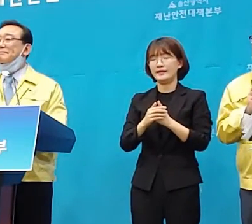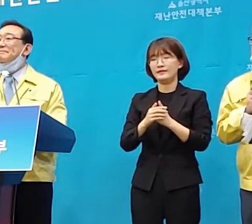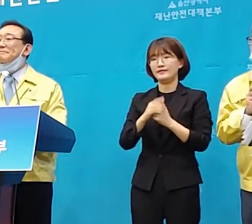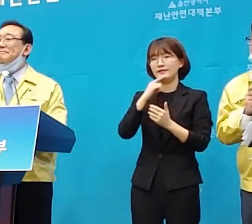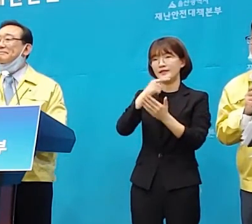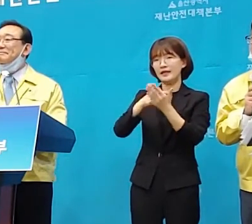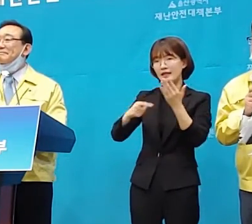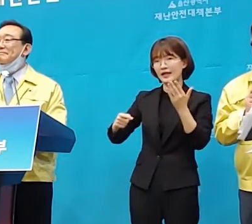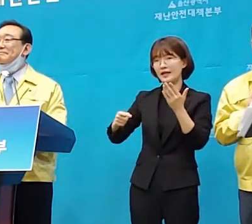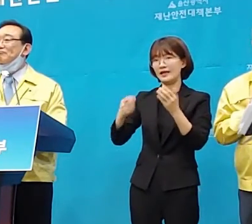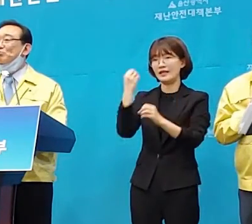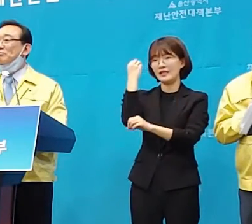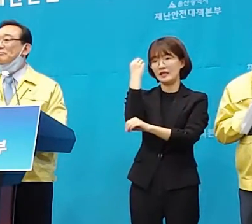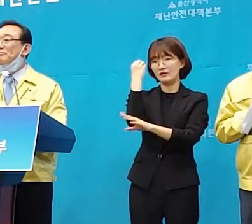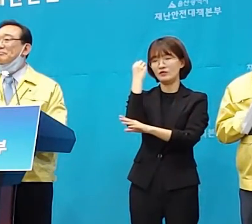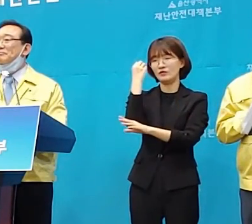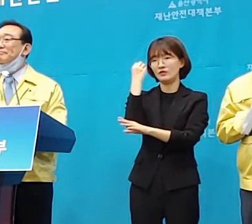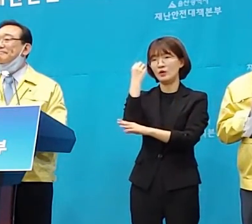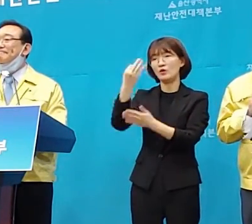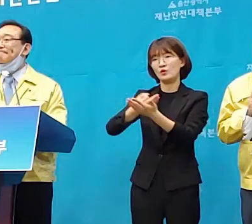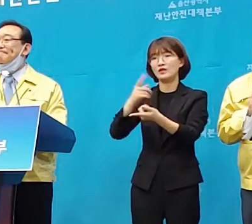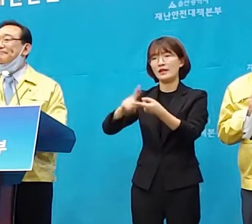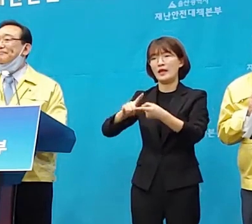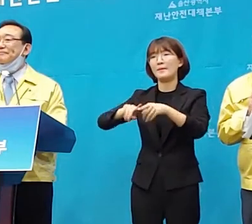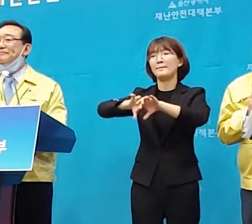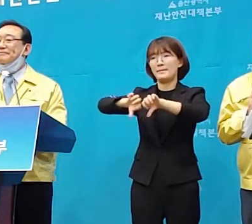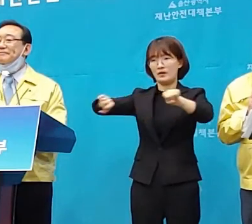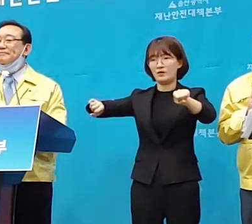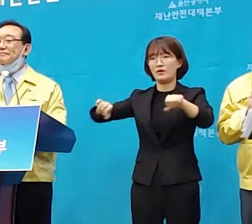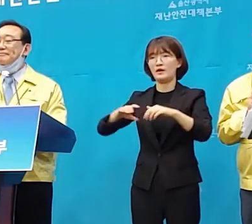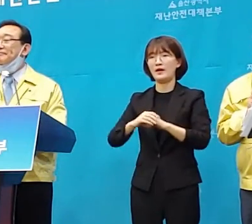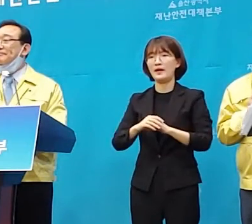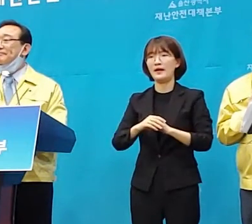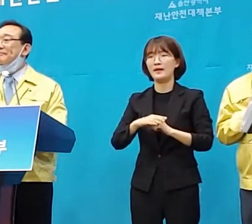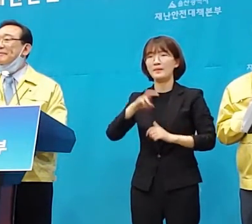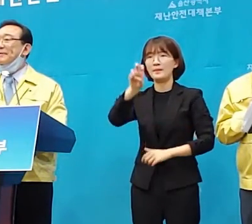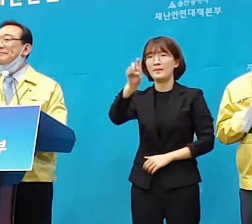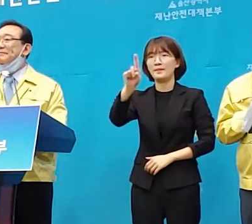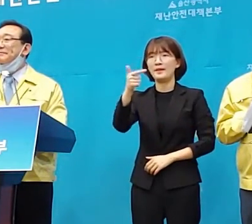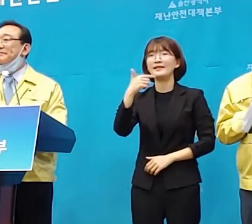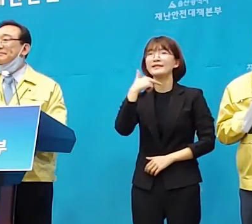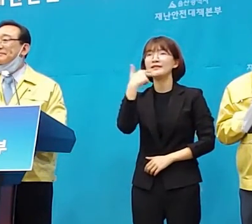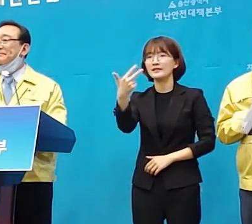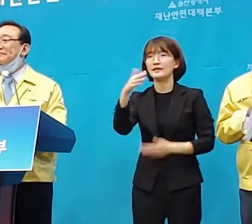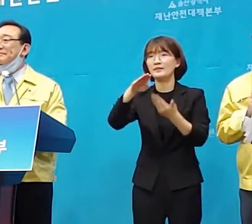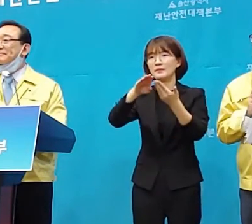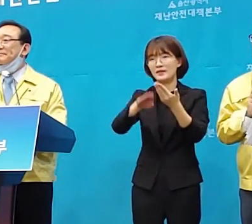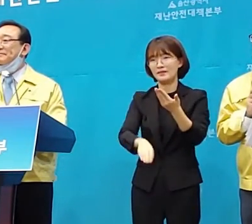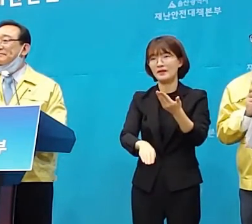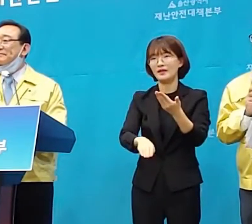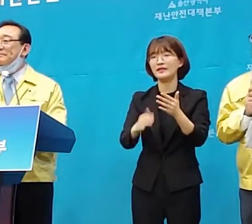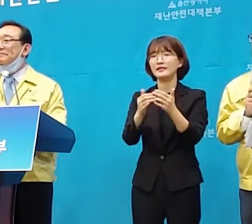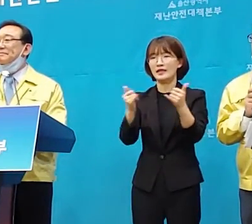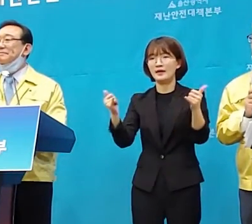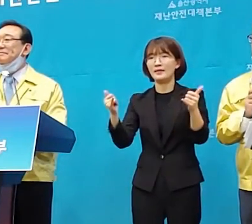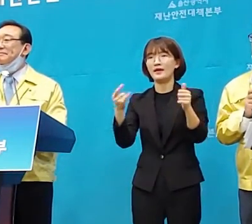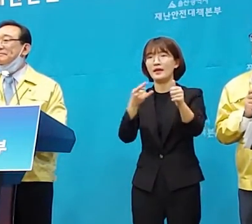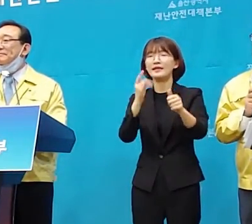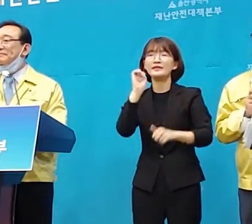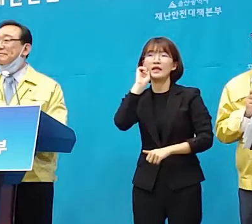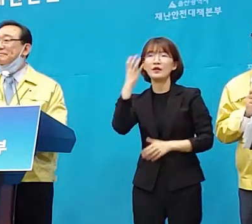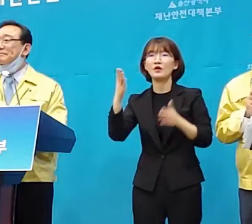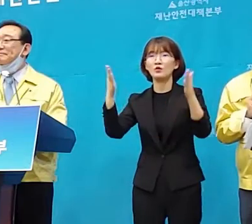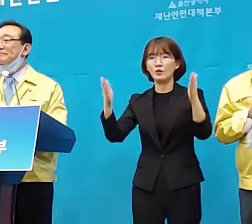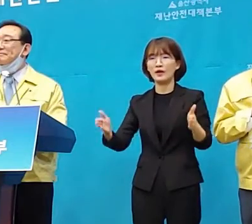전해 국기도 내놓은 사업입니다. 예산입니다. 저희 그 17세 미만 아동 67,196명에게